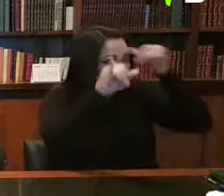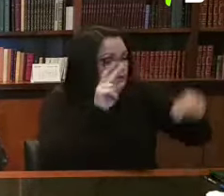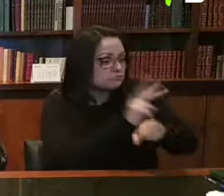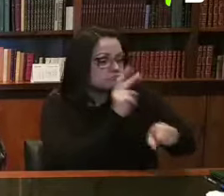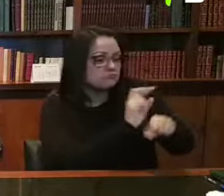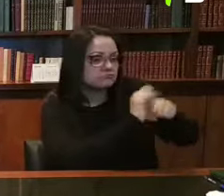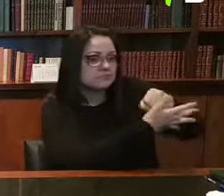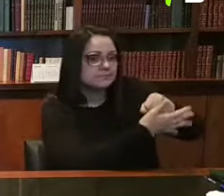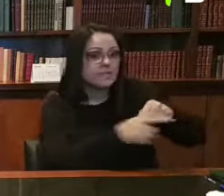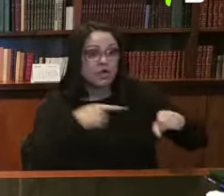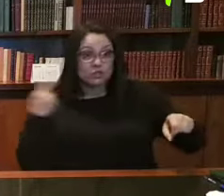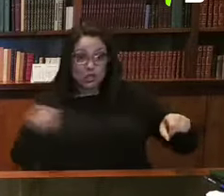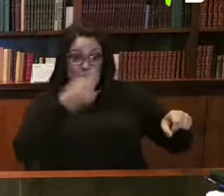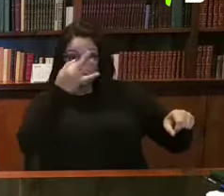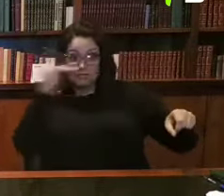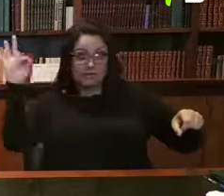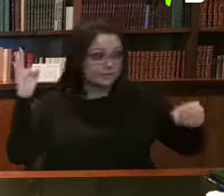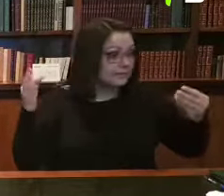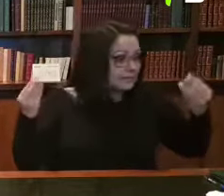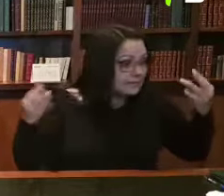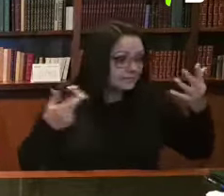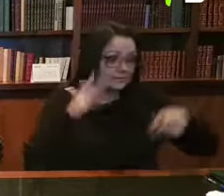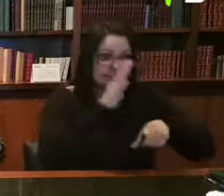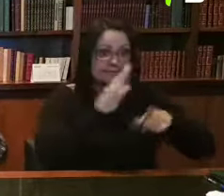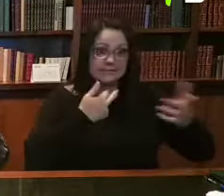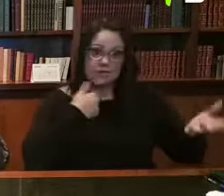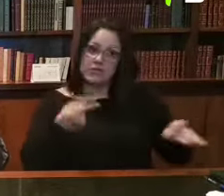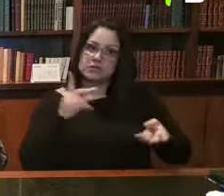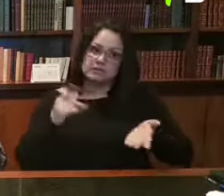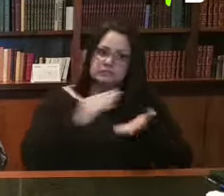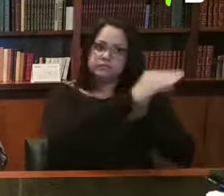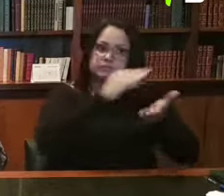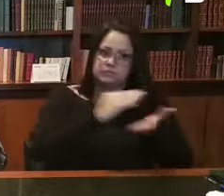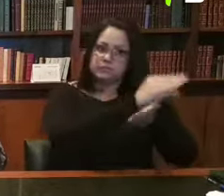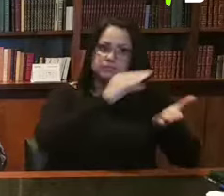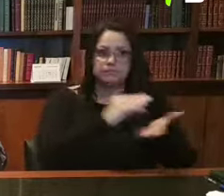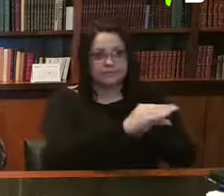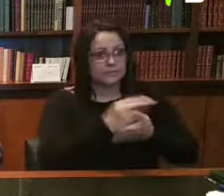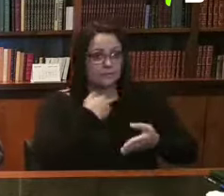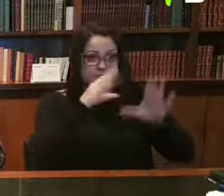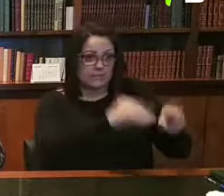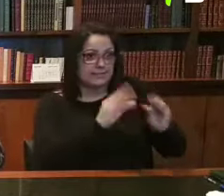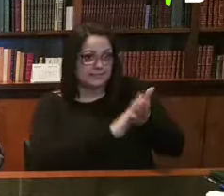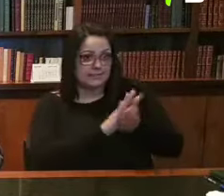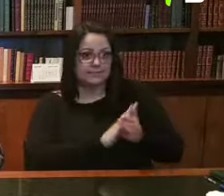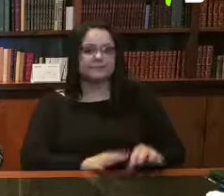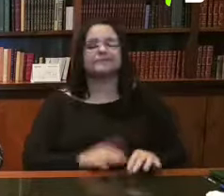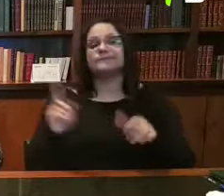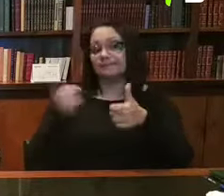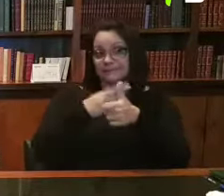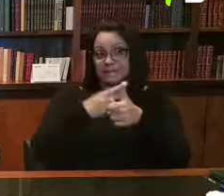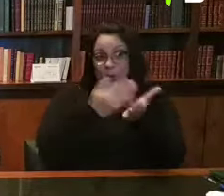exclusivamente que havia apenas jogar recurso para lá então o primeiro momento certo o pessoal fica em